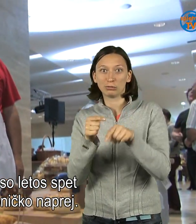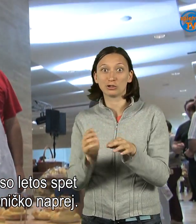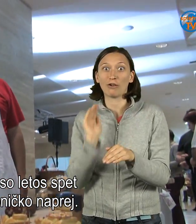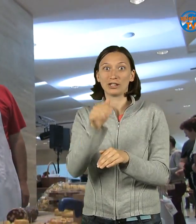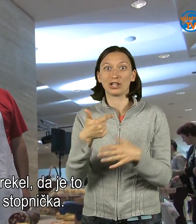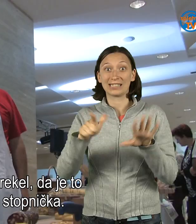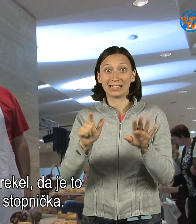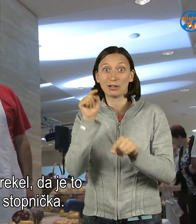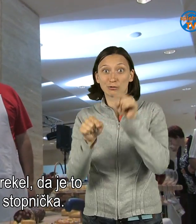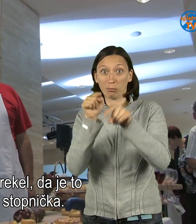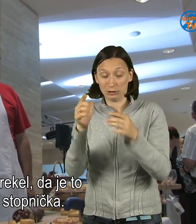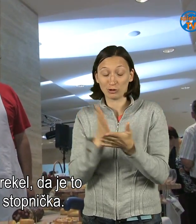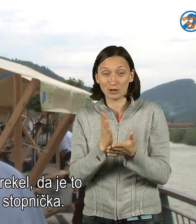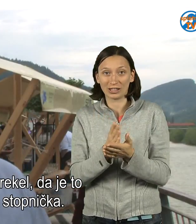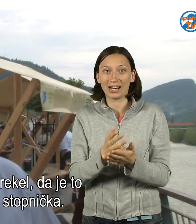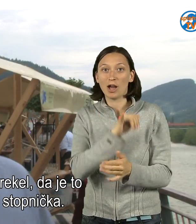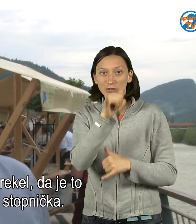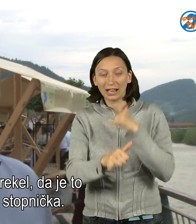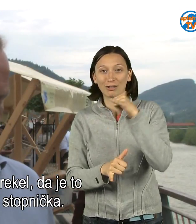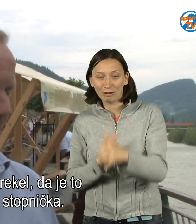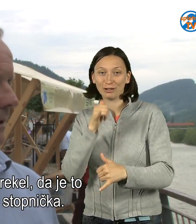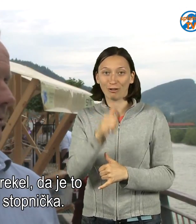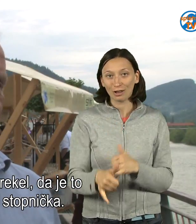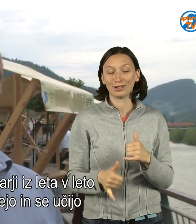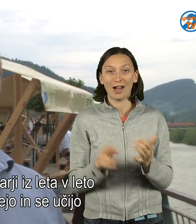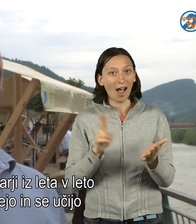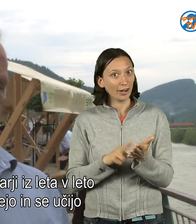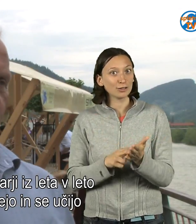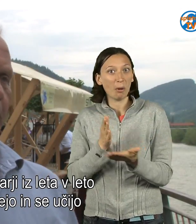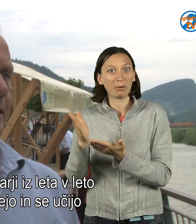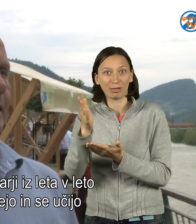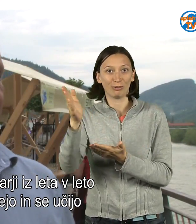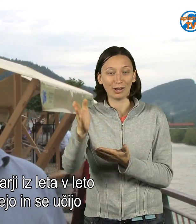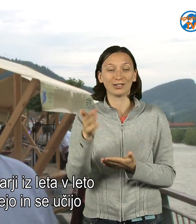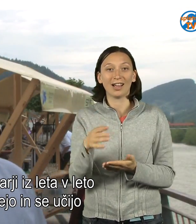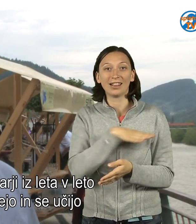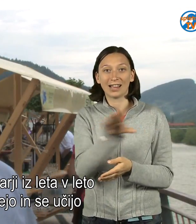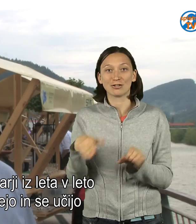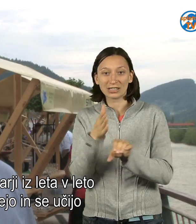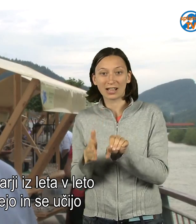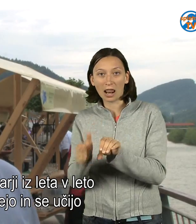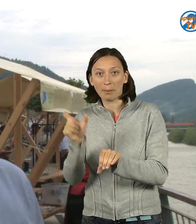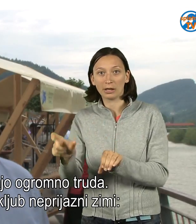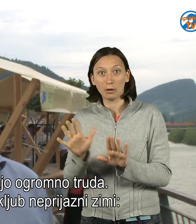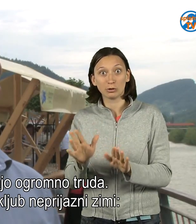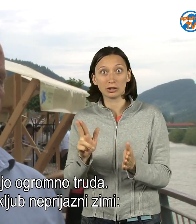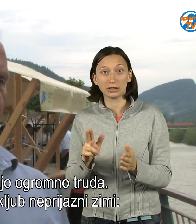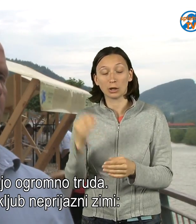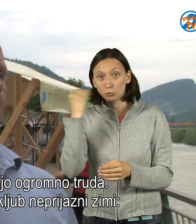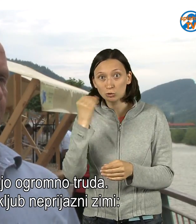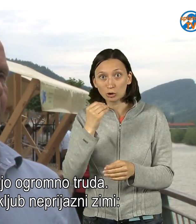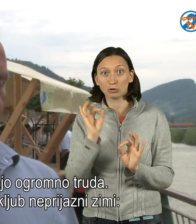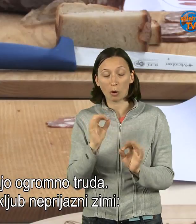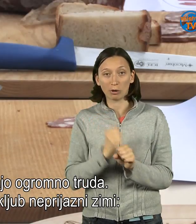lahko rečem 17. stopnička že počasi, ker iz leta v leto res napreduje. In naši salamarji počnejo počasi, res se